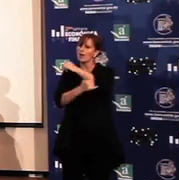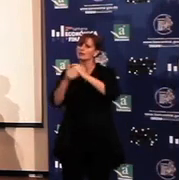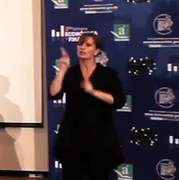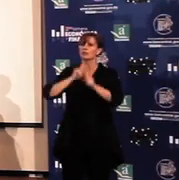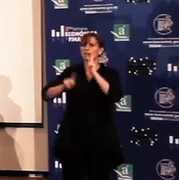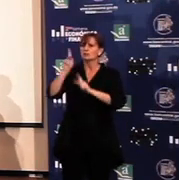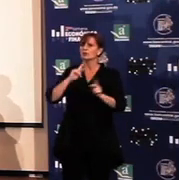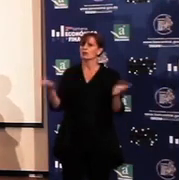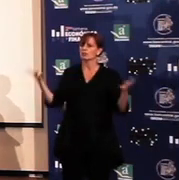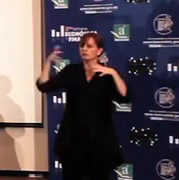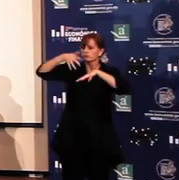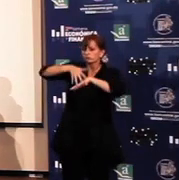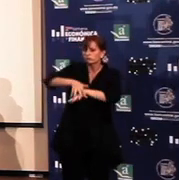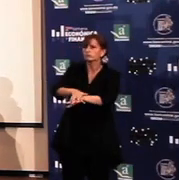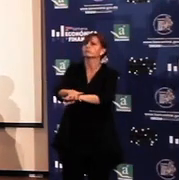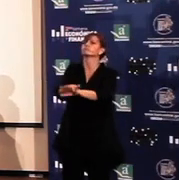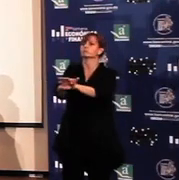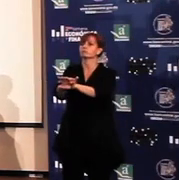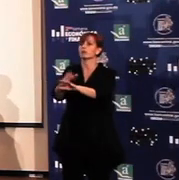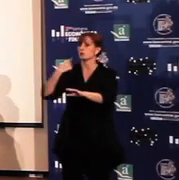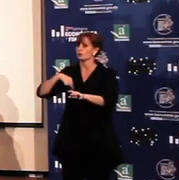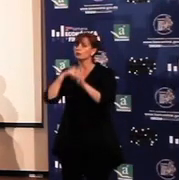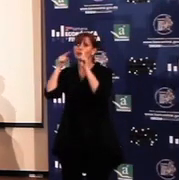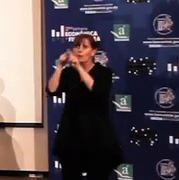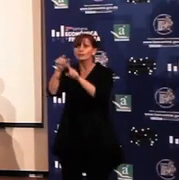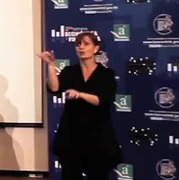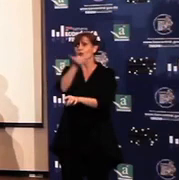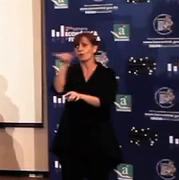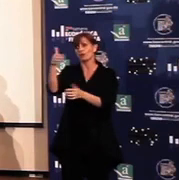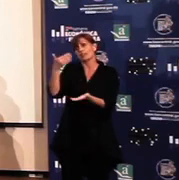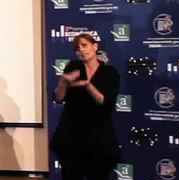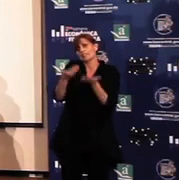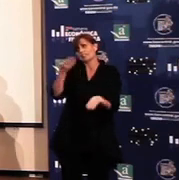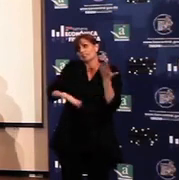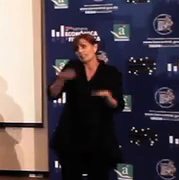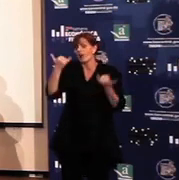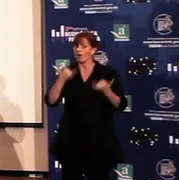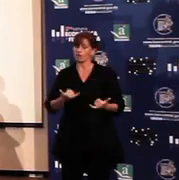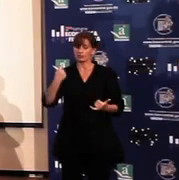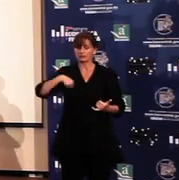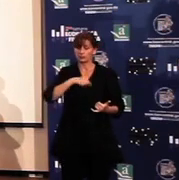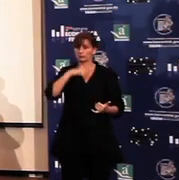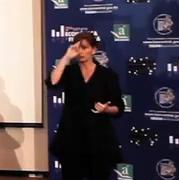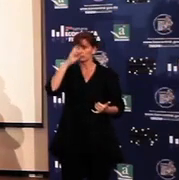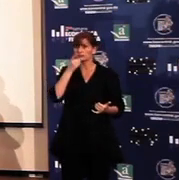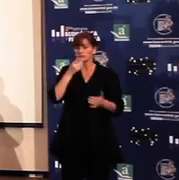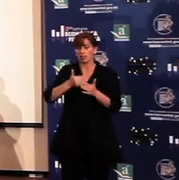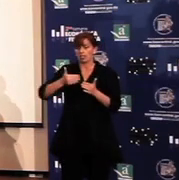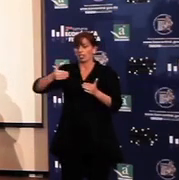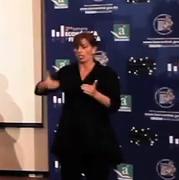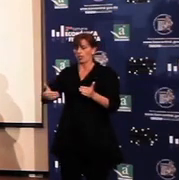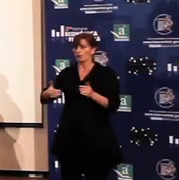entonces ahí queremos llegar sabemos que ahora mismo estamos un poquito distante pero no es